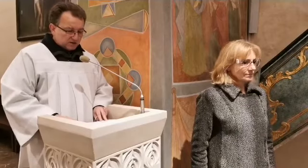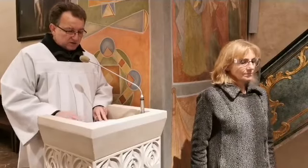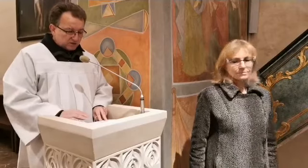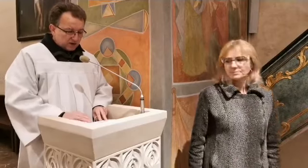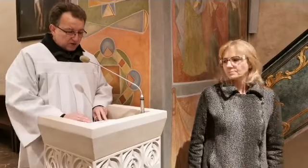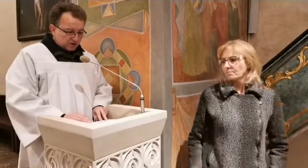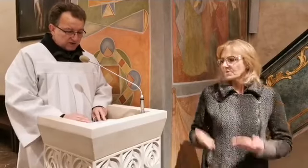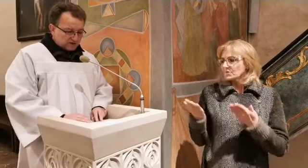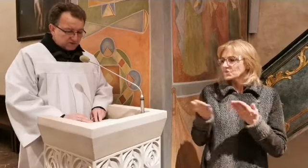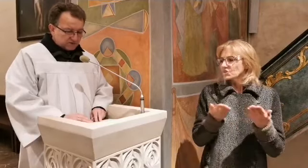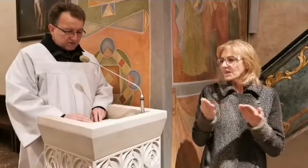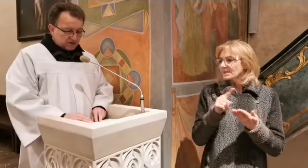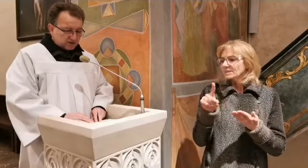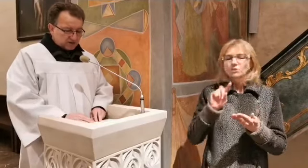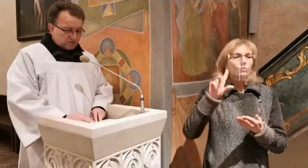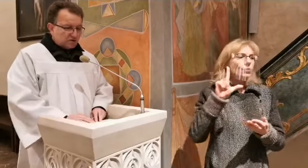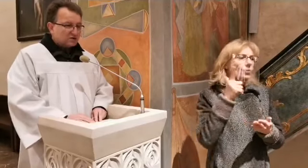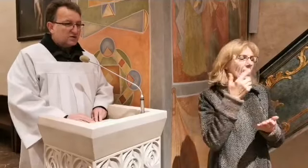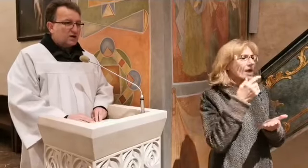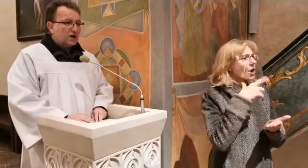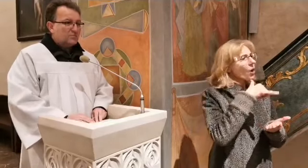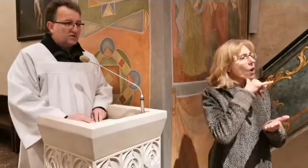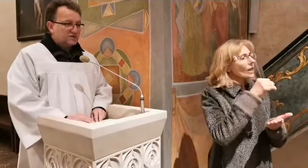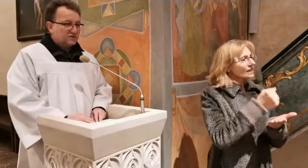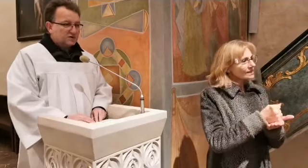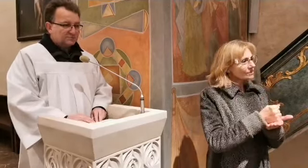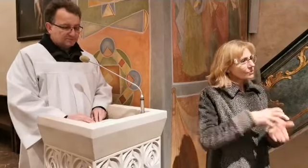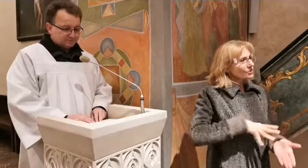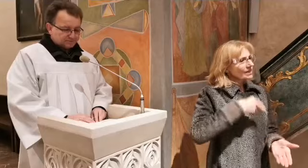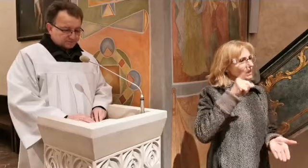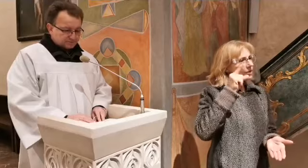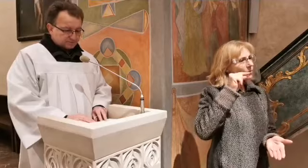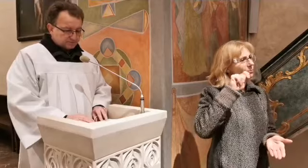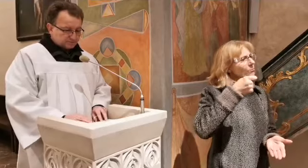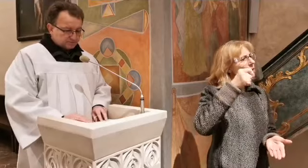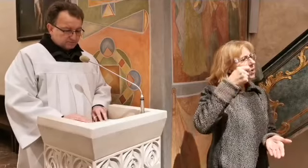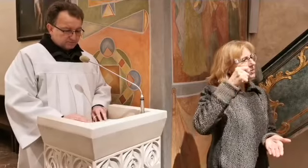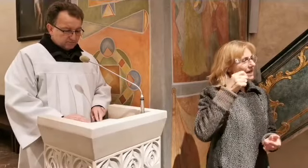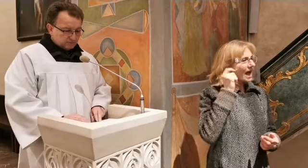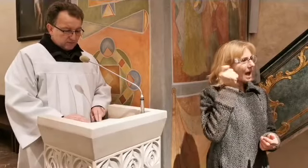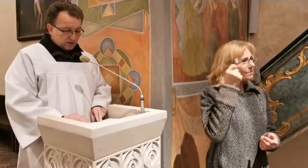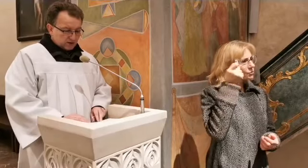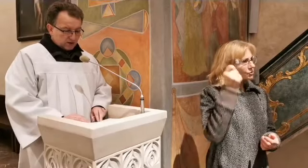Czytanie z drugiego listu świętego Piotra Apostoła.